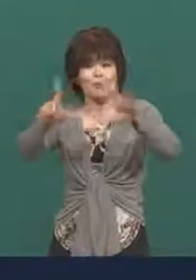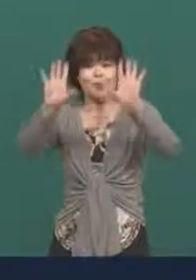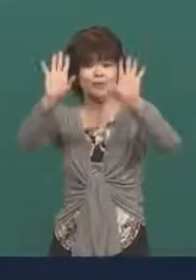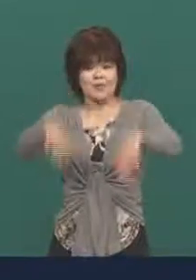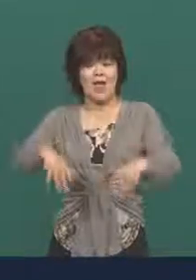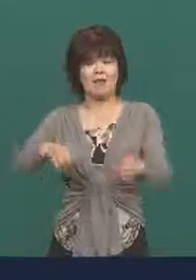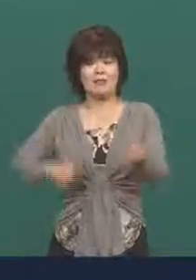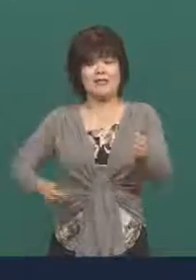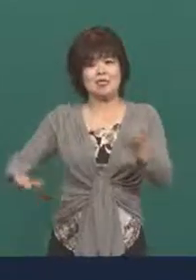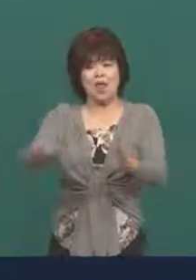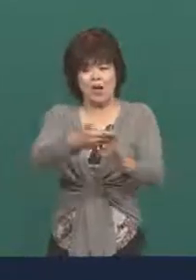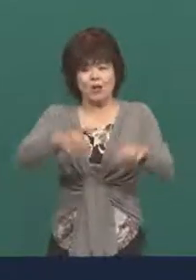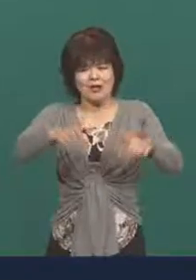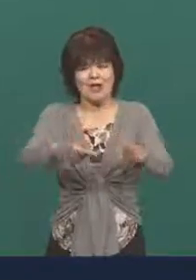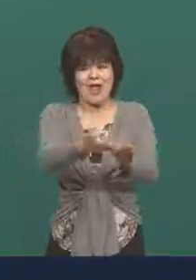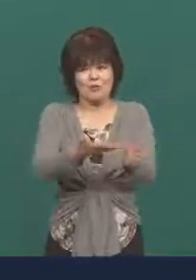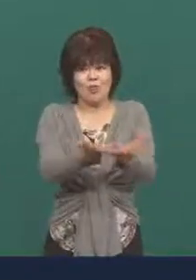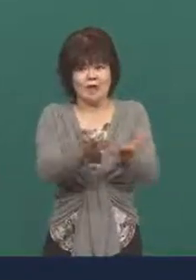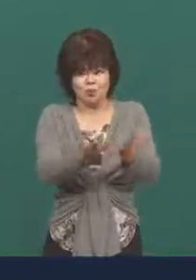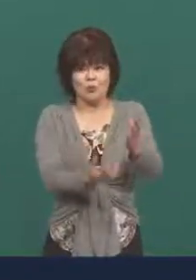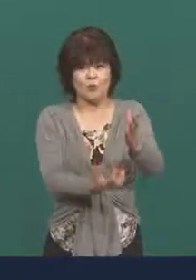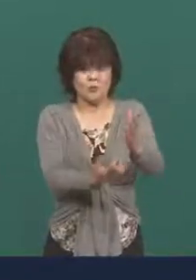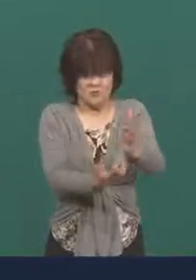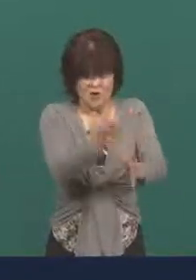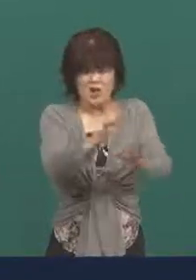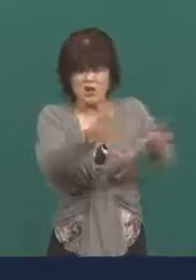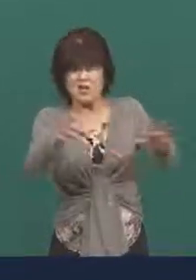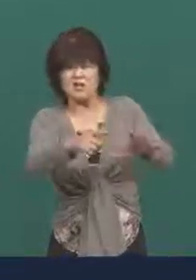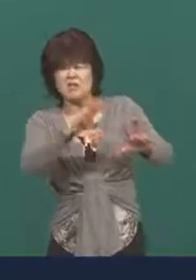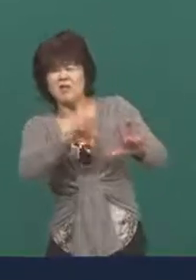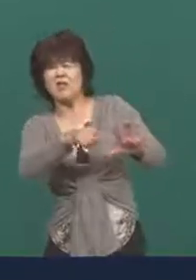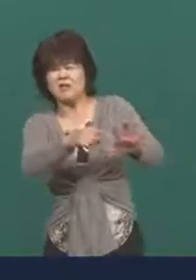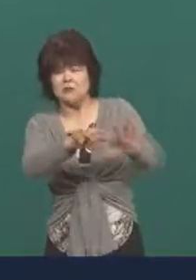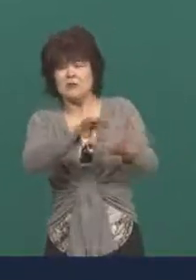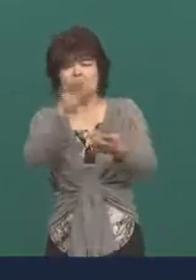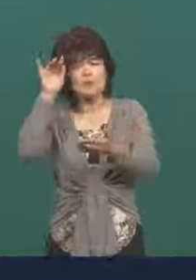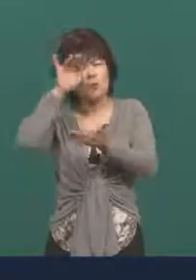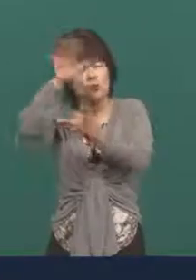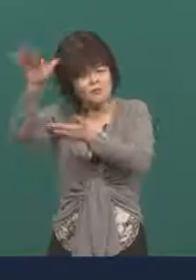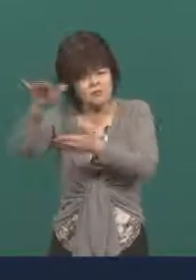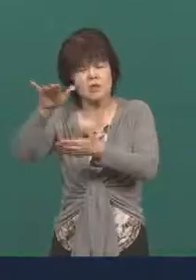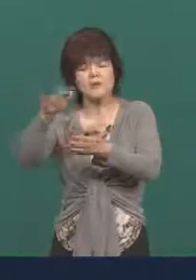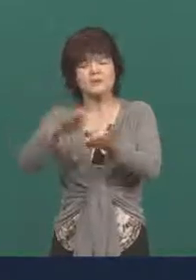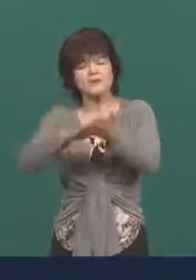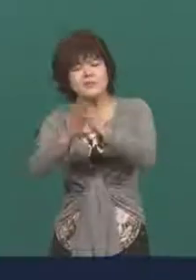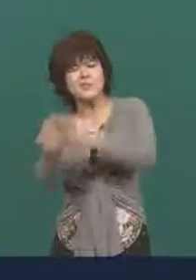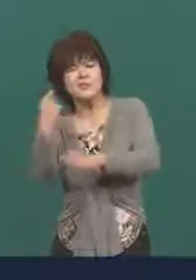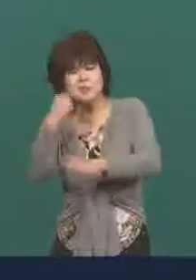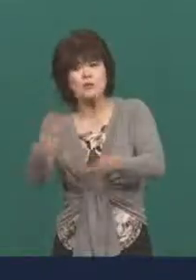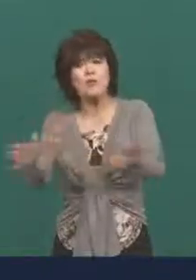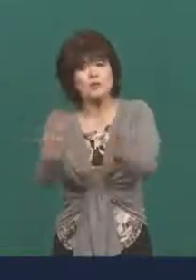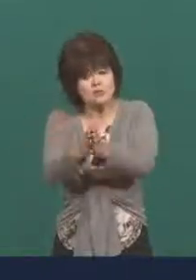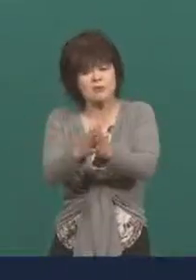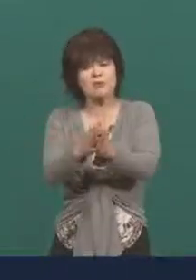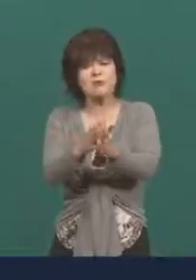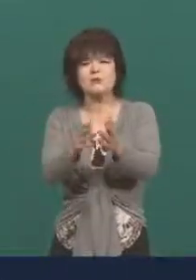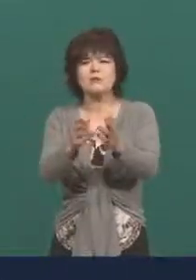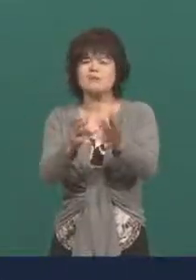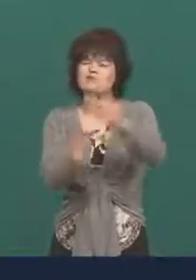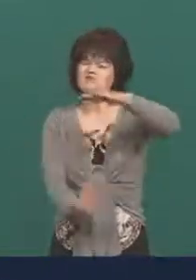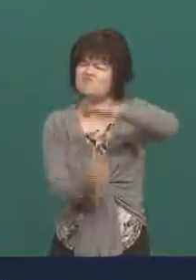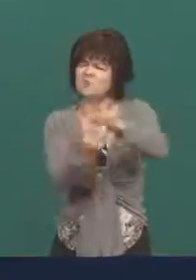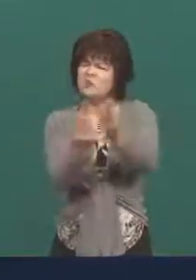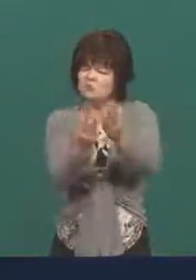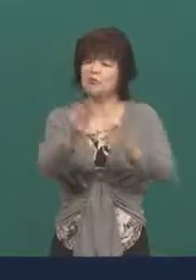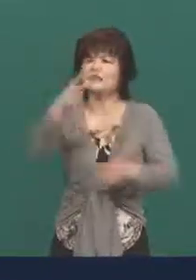3月に県が発表した琵琶湖西岸断層帯地震の被害想定では、最大